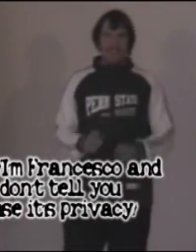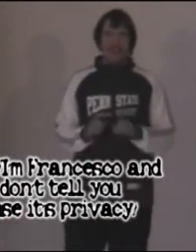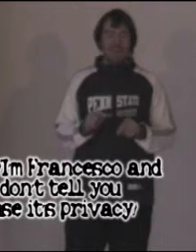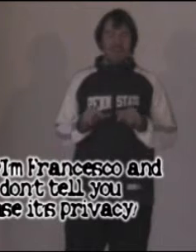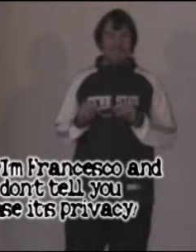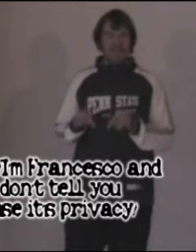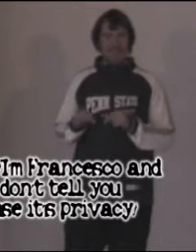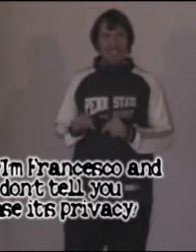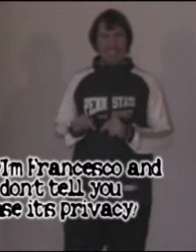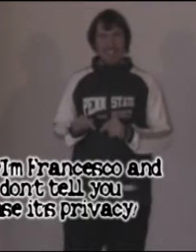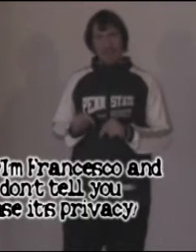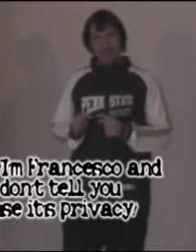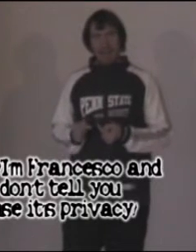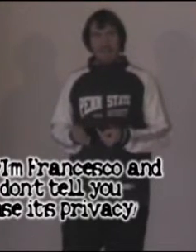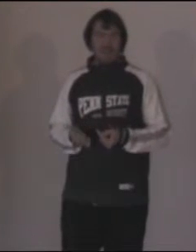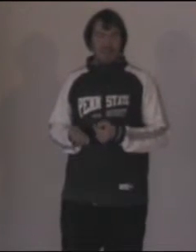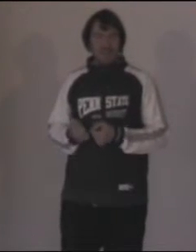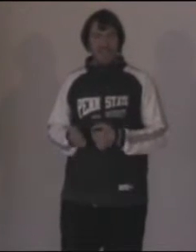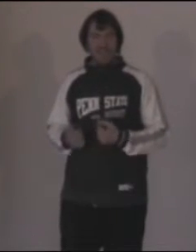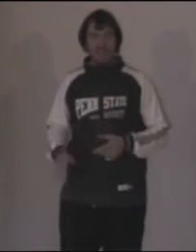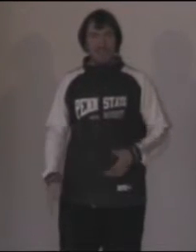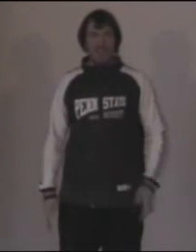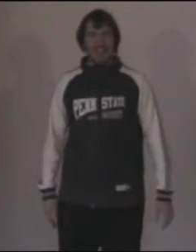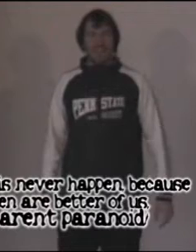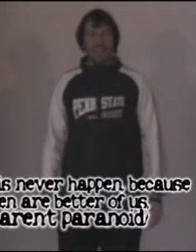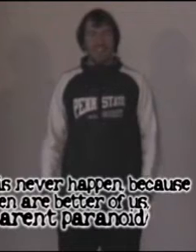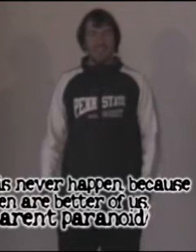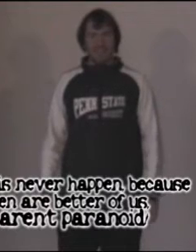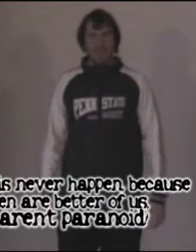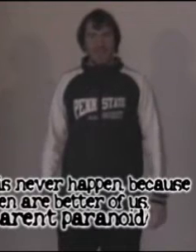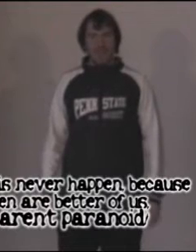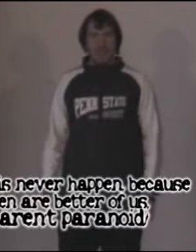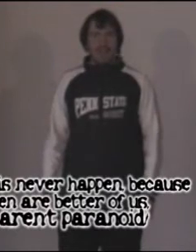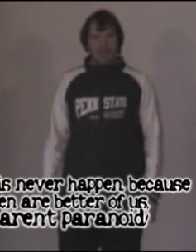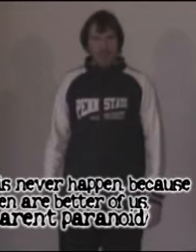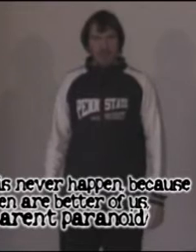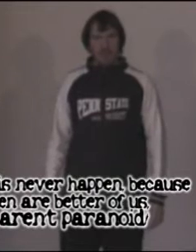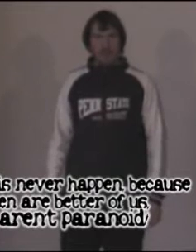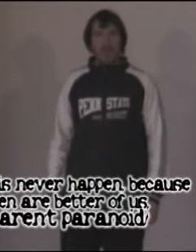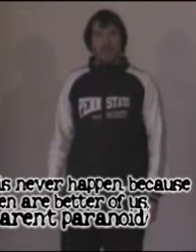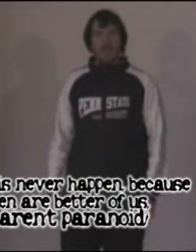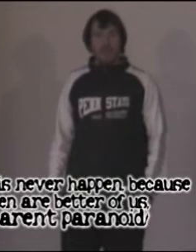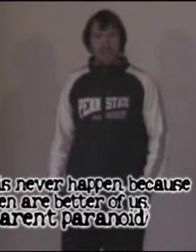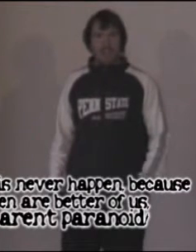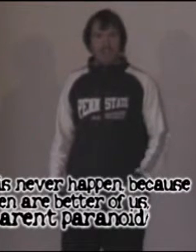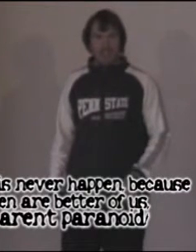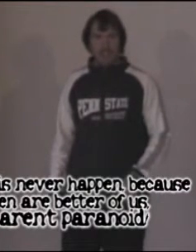Ma questo non succede, perché appunto i bambini sono molto più intelligenti di noi adulti e soprattutto non danno caccia alle